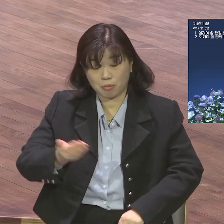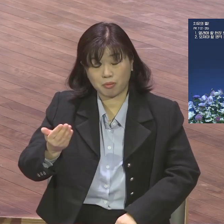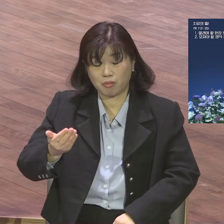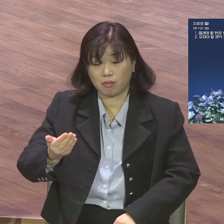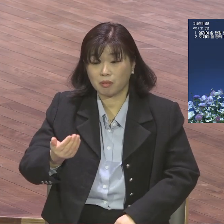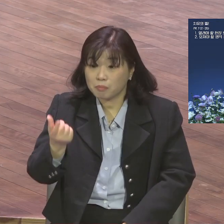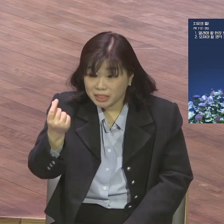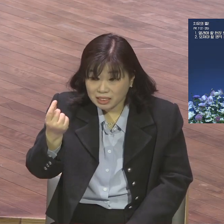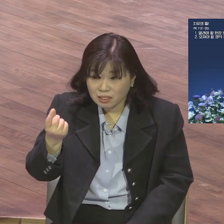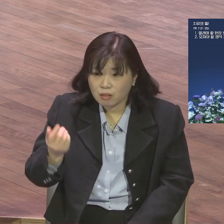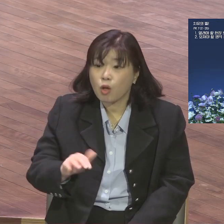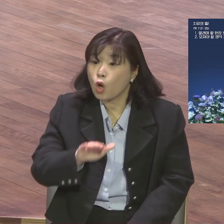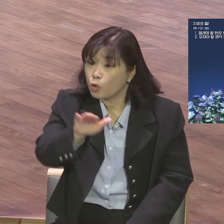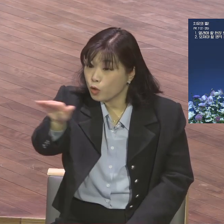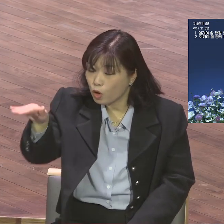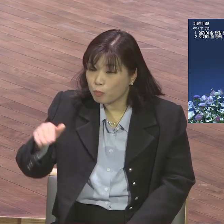영접하시고